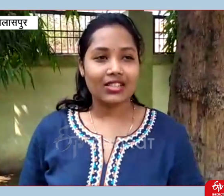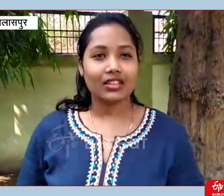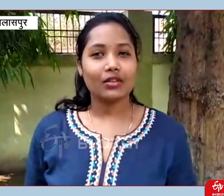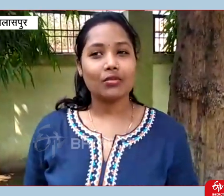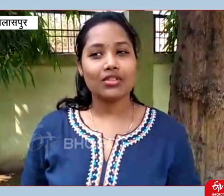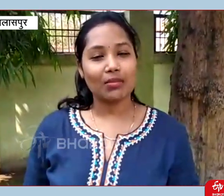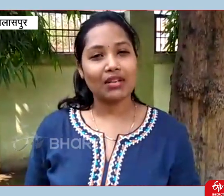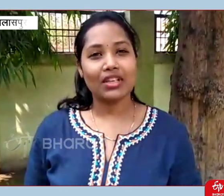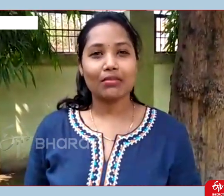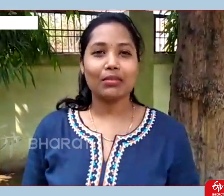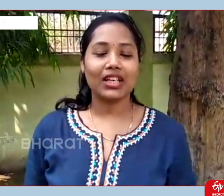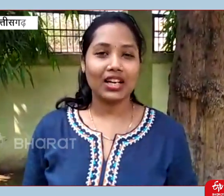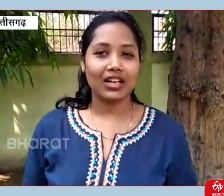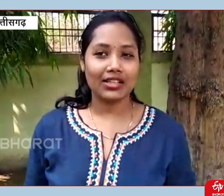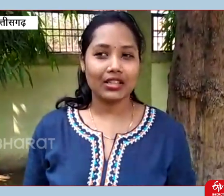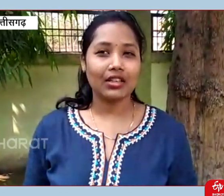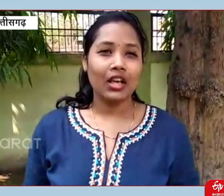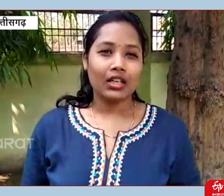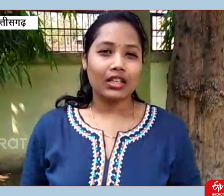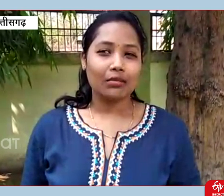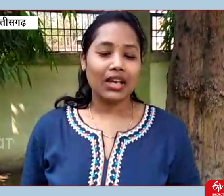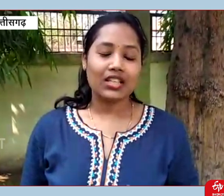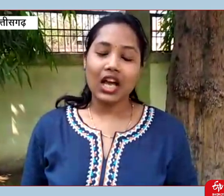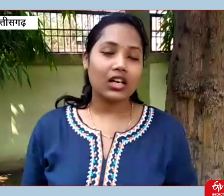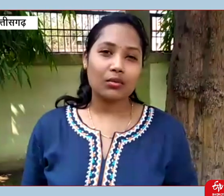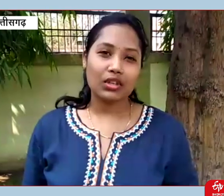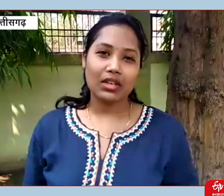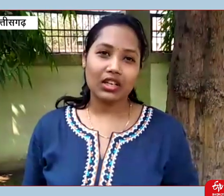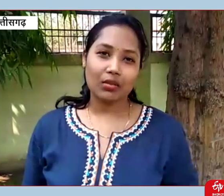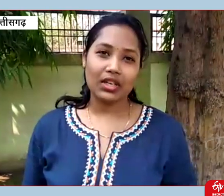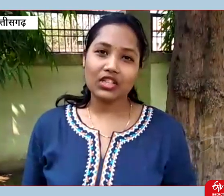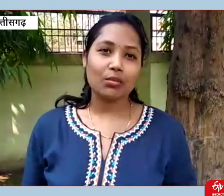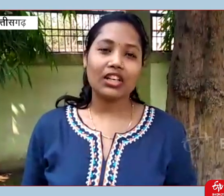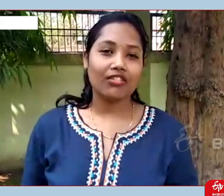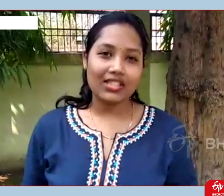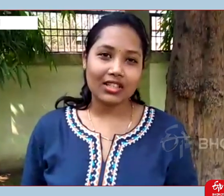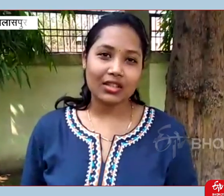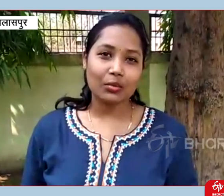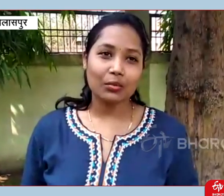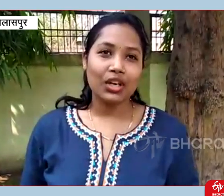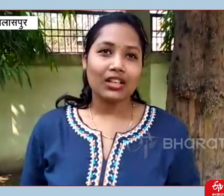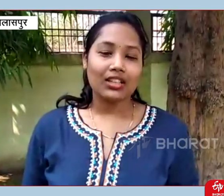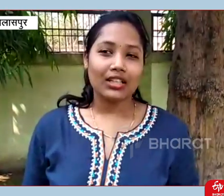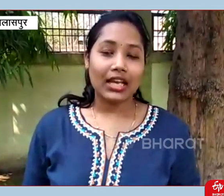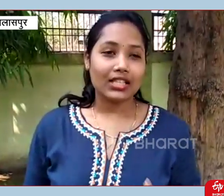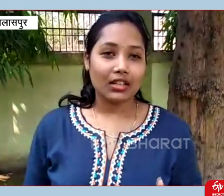सकते हो, उसके बाद मेरे मन में खयाल आया सर कि मैं ऐसा क्या करूँ कि मैं मरीज को मैं कन्वेंस कर सकूँ कि कैसे